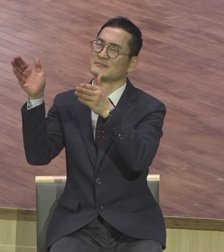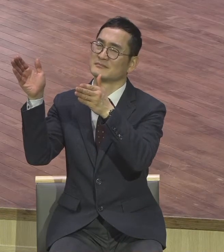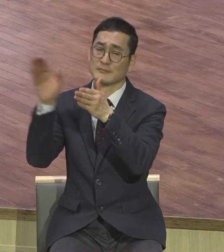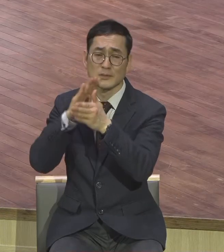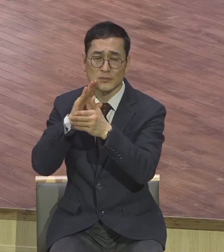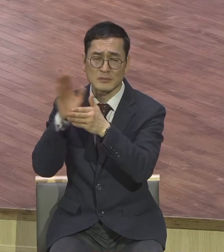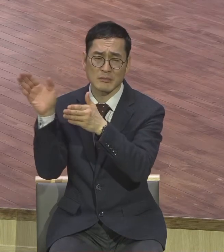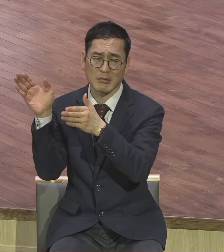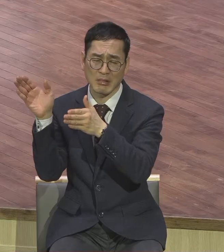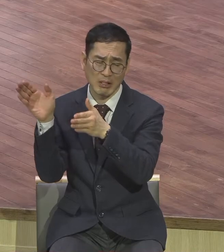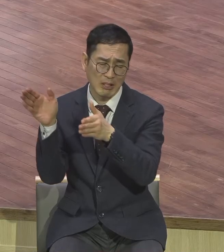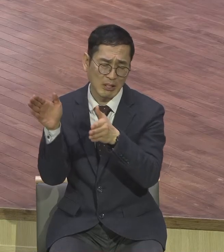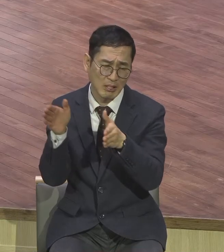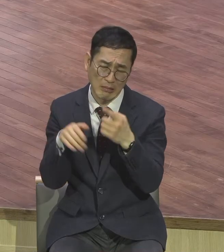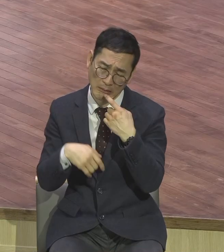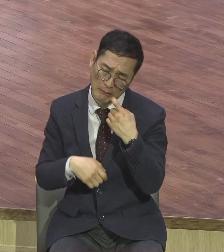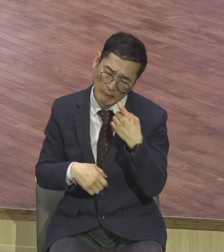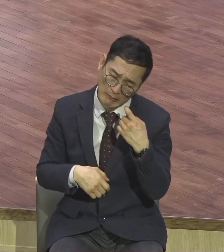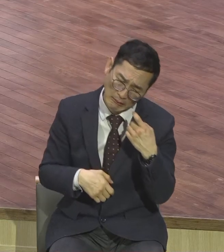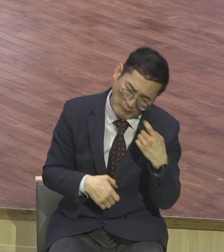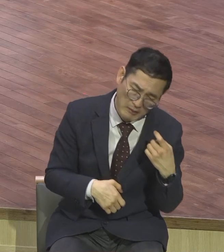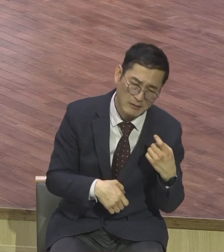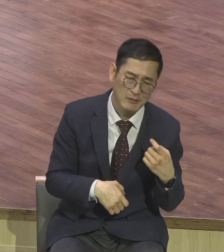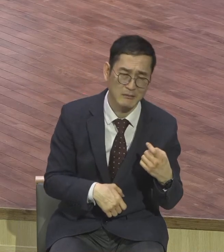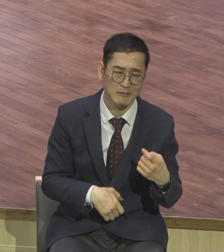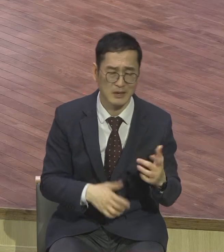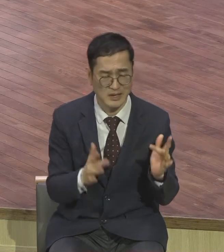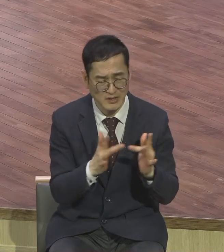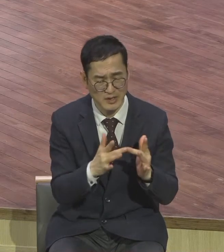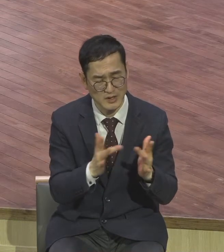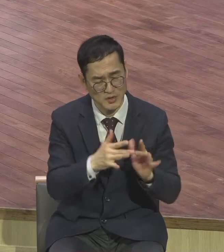자꾸 SNS 페이스북